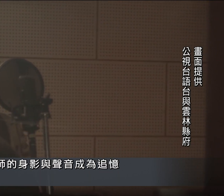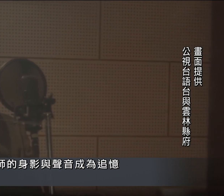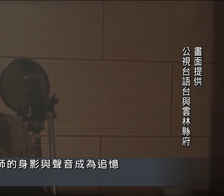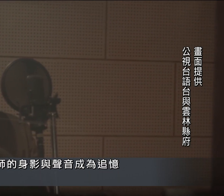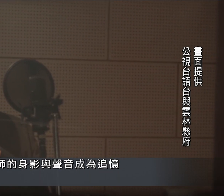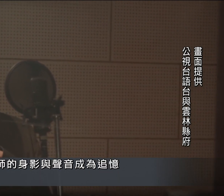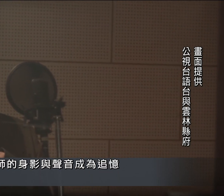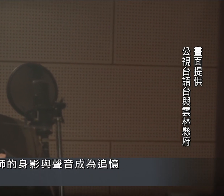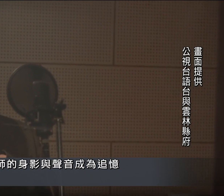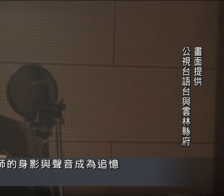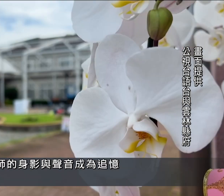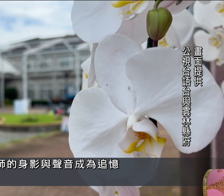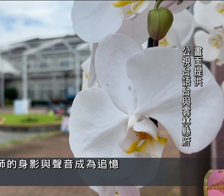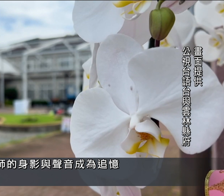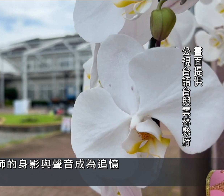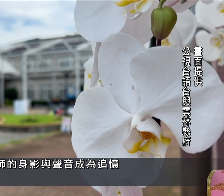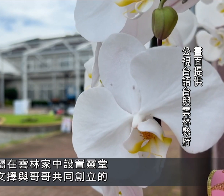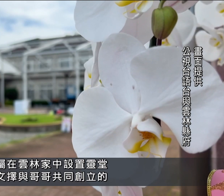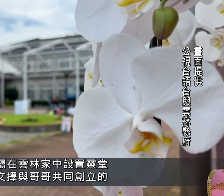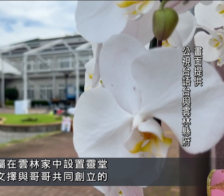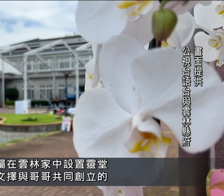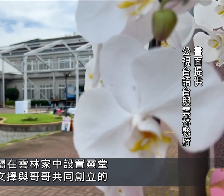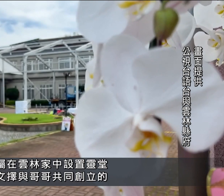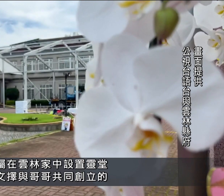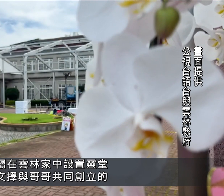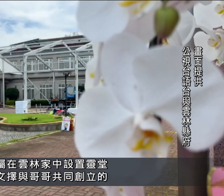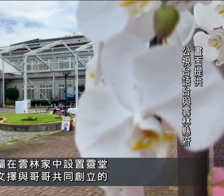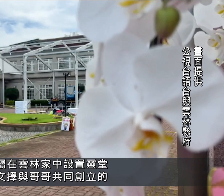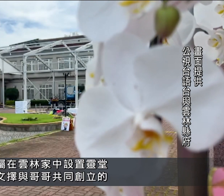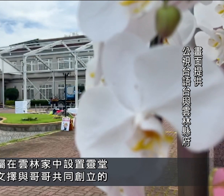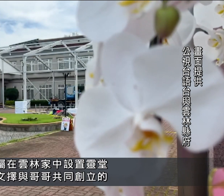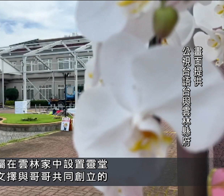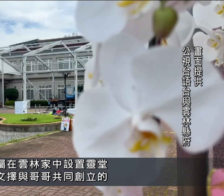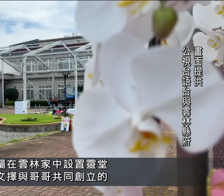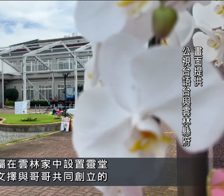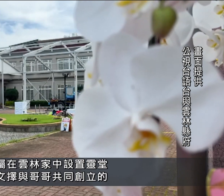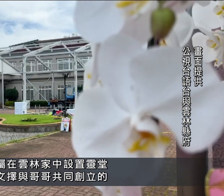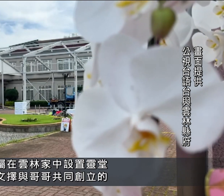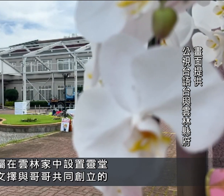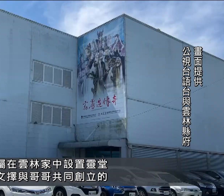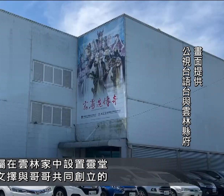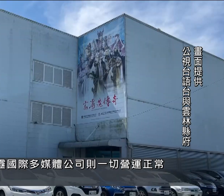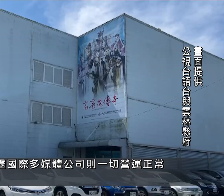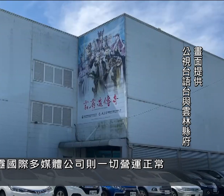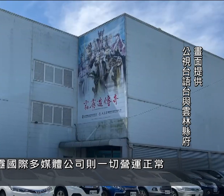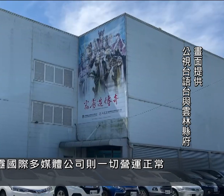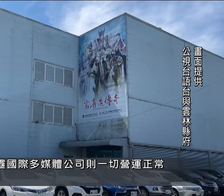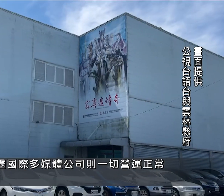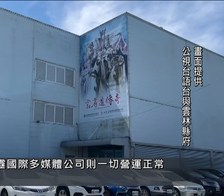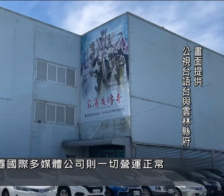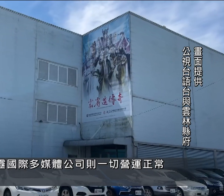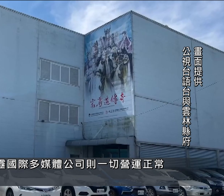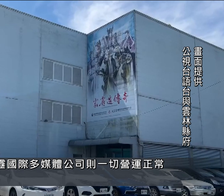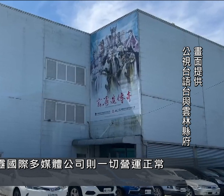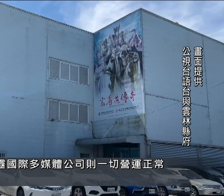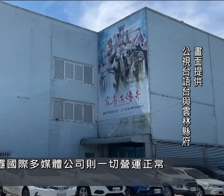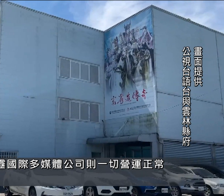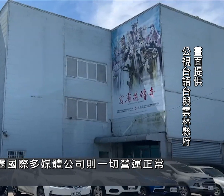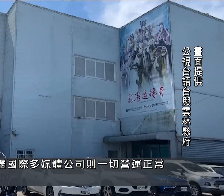音成为追忆。家属在云林家中设置灵堂，黄文泽与哥哥共同创立的霹雳国际多媒体公司则一切营运正常。